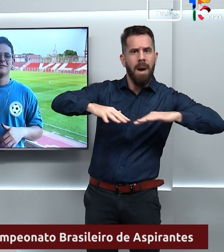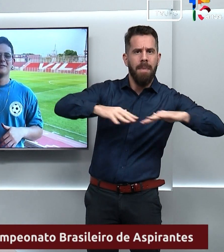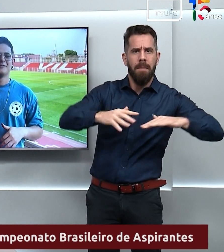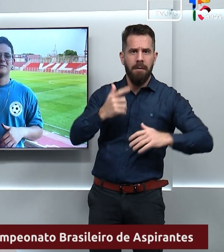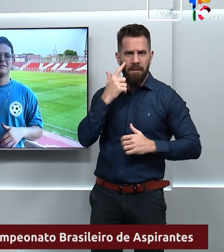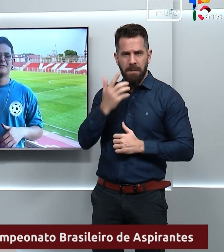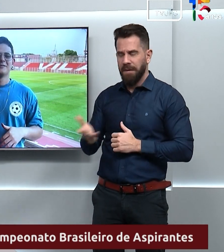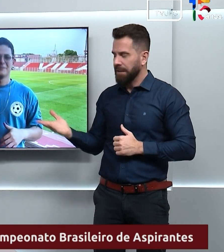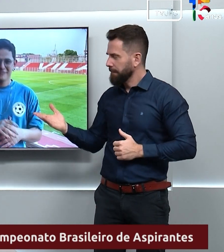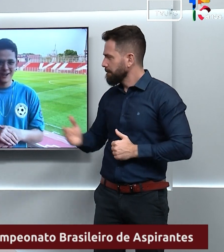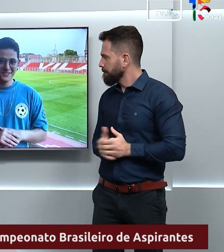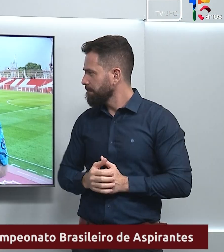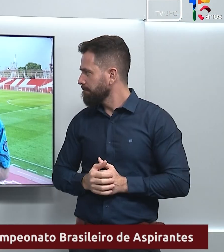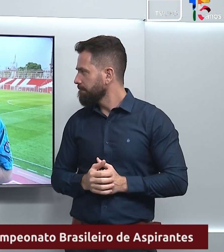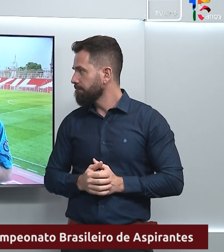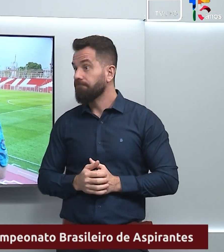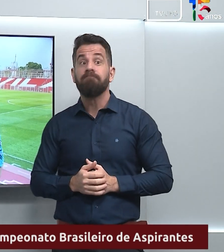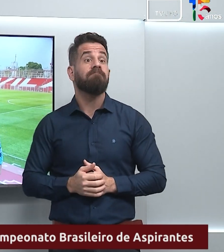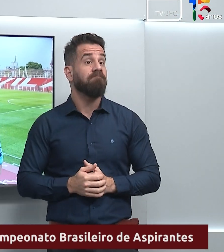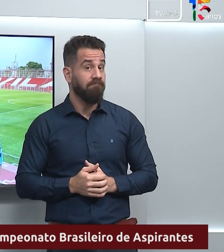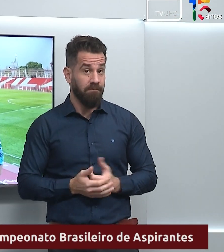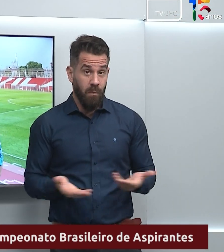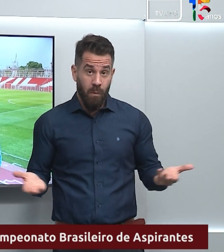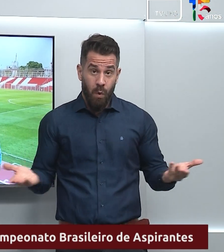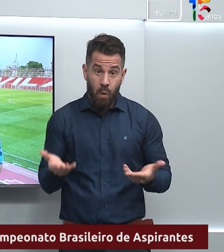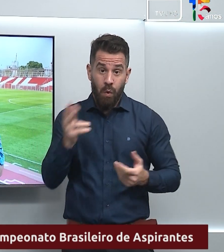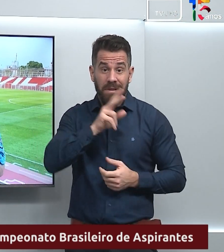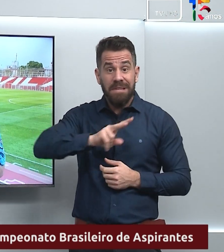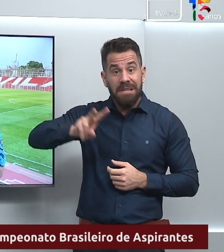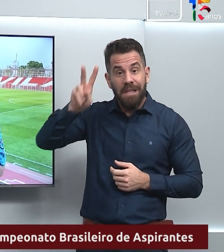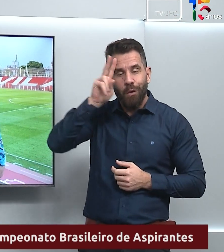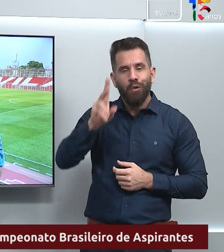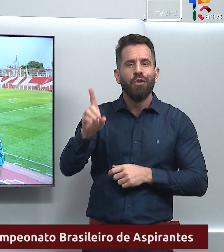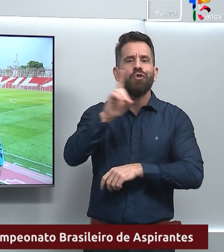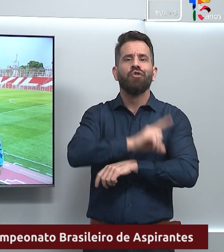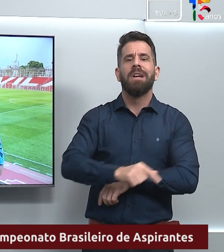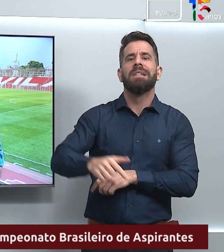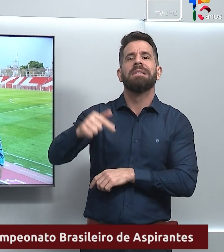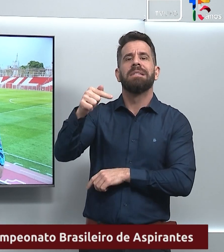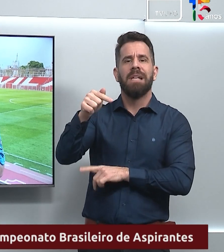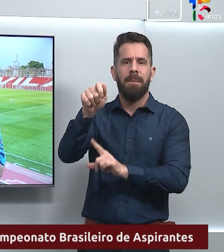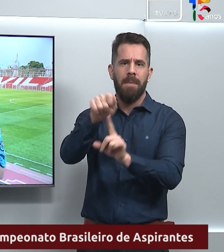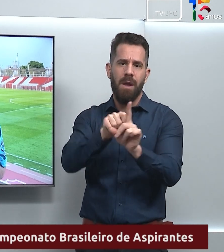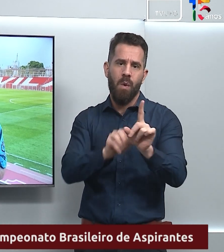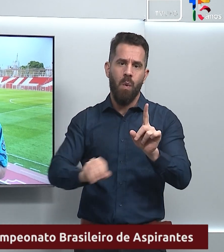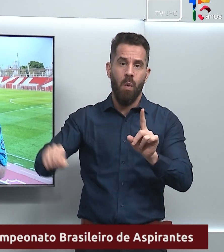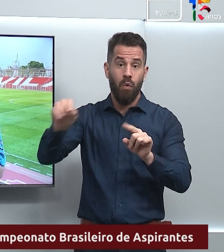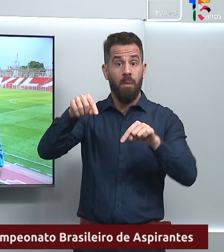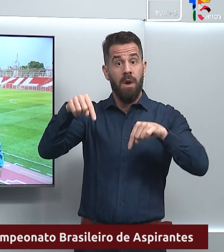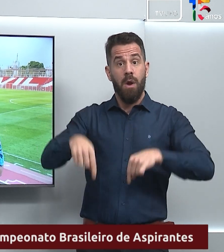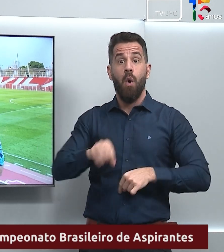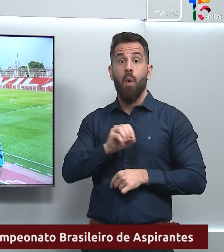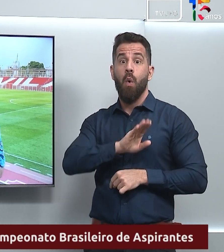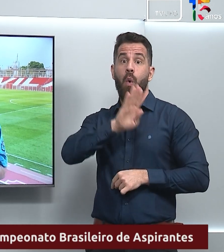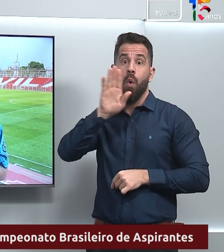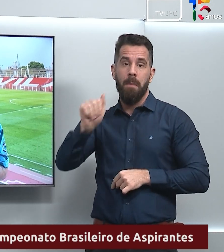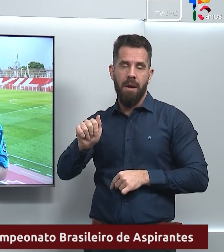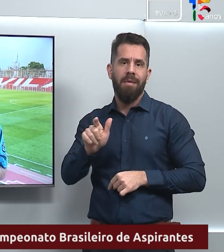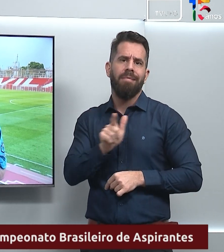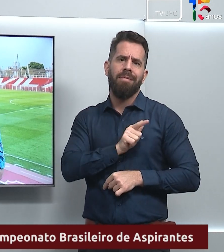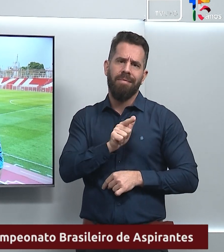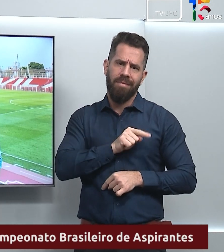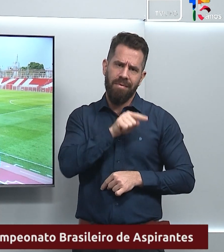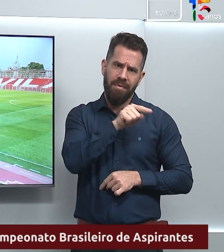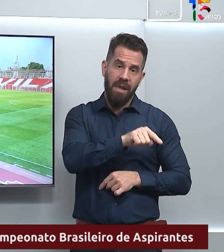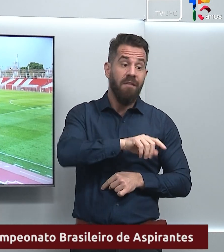só. Final de tarde dessa segunda-feira, dia 7 de outubro, aqui no Estádio Onésio Brasileiro Alvarenga, onde Vila Nova e Criciúma